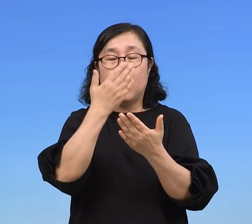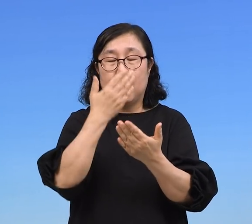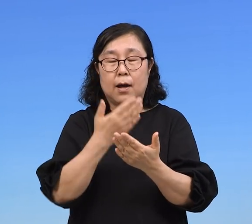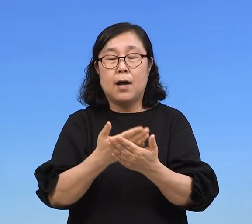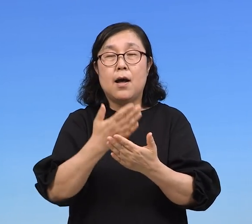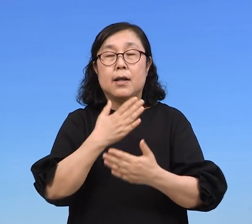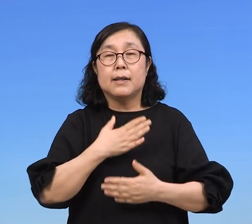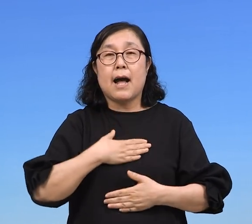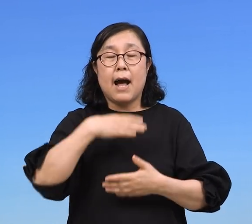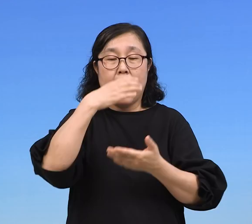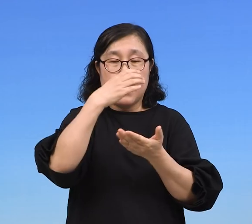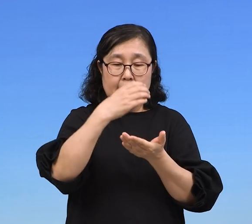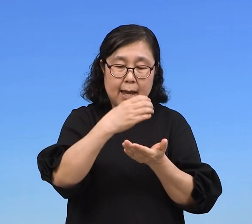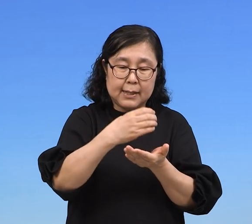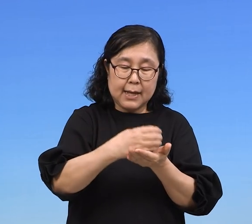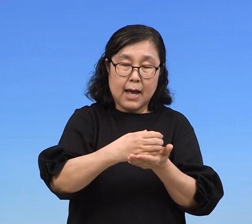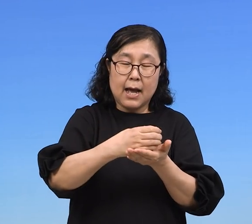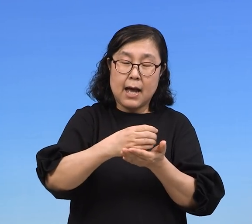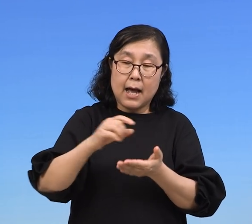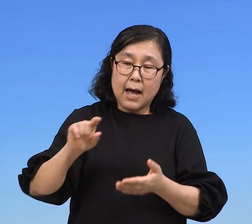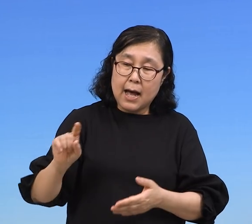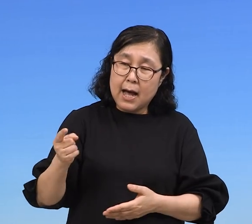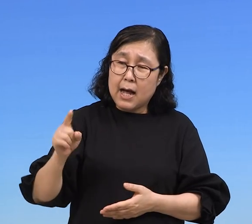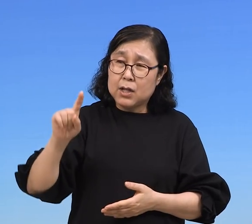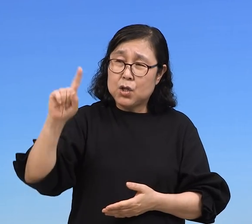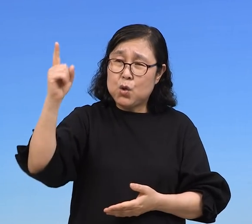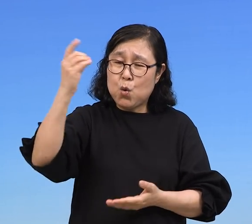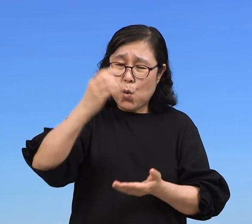나의 잔을 높이 둡니다.